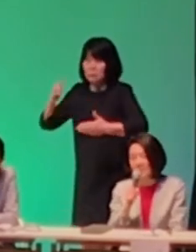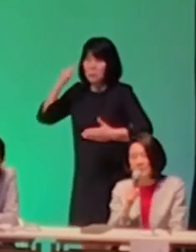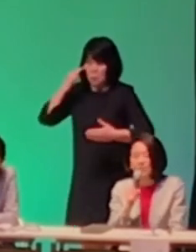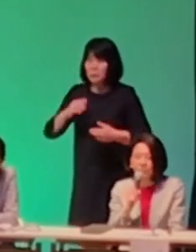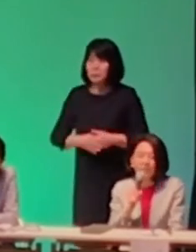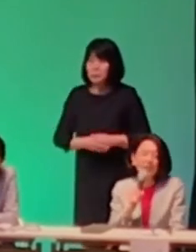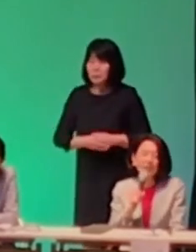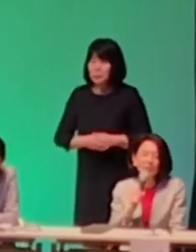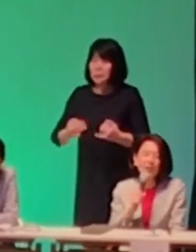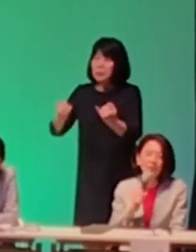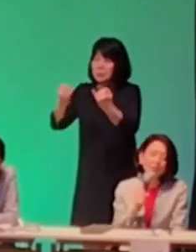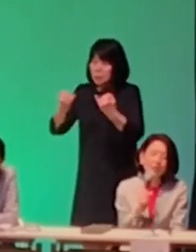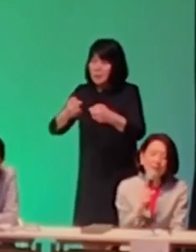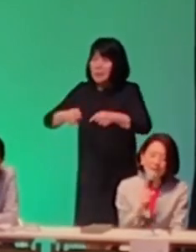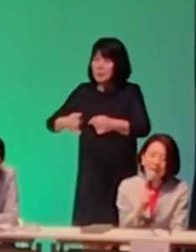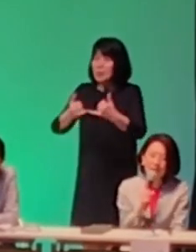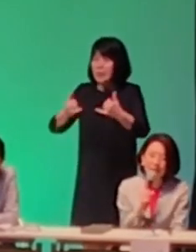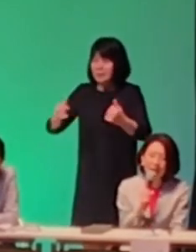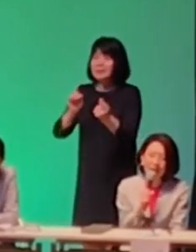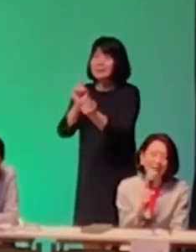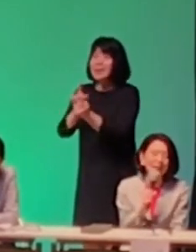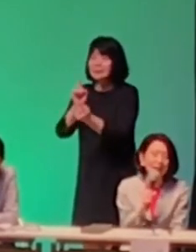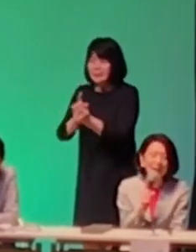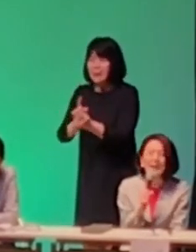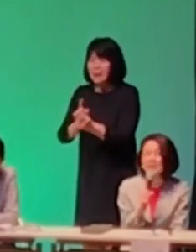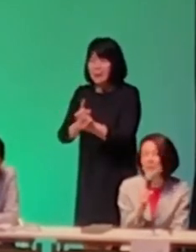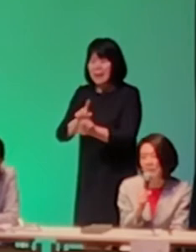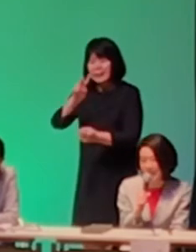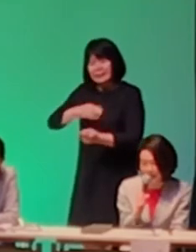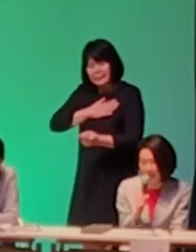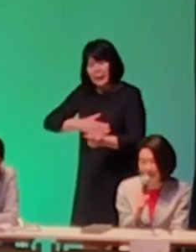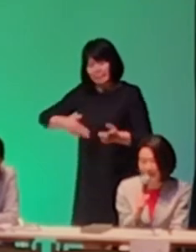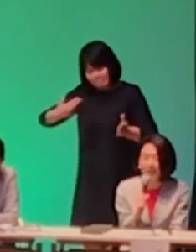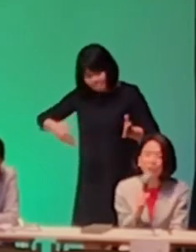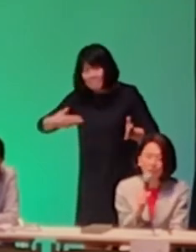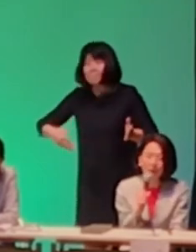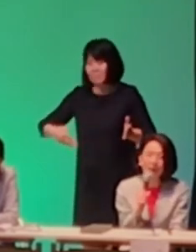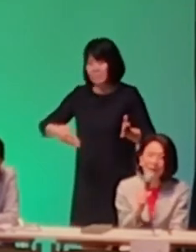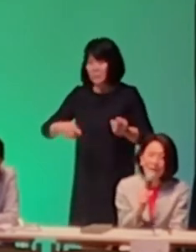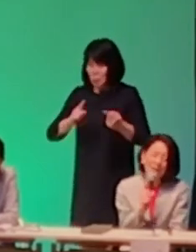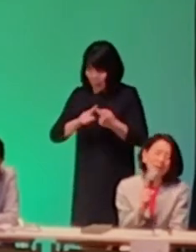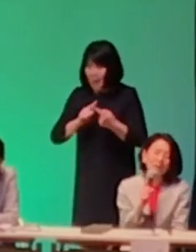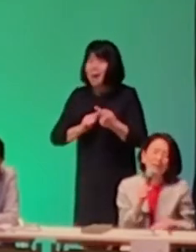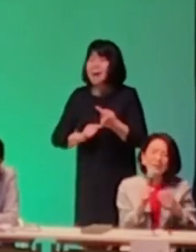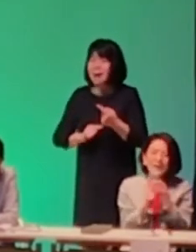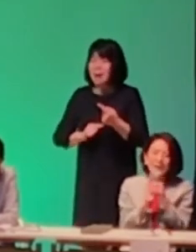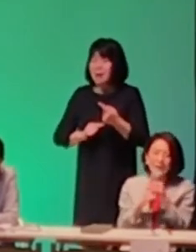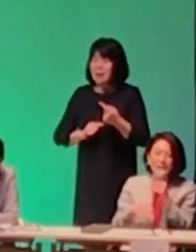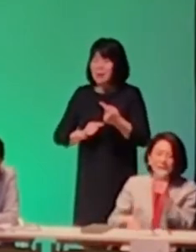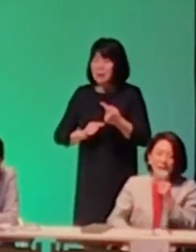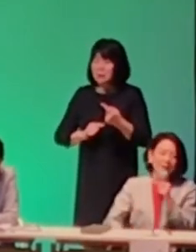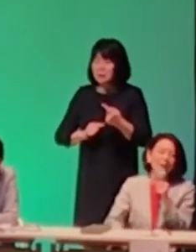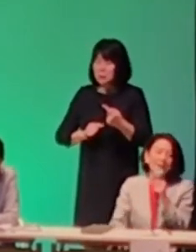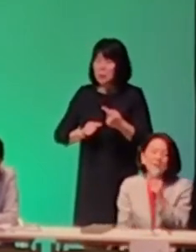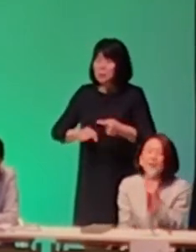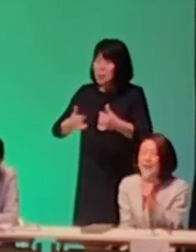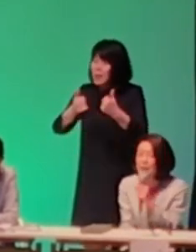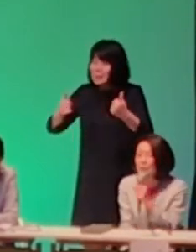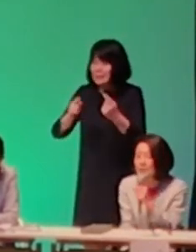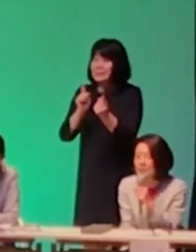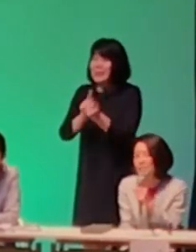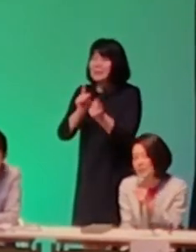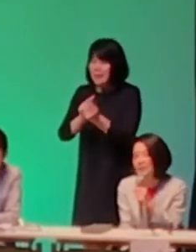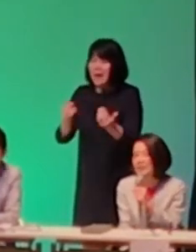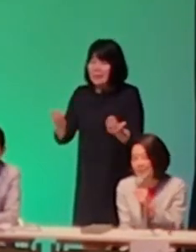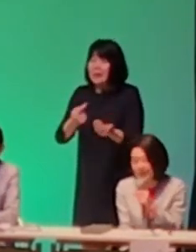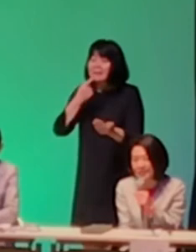。女性や障害のある方に対してなかなか理解してもらえないであるとか、そういった方々に働きやすい環